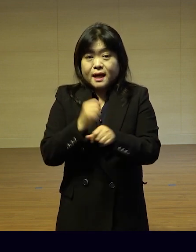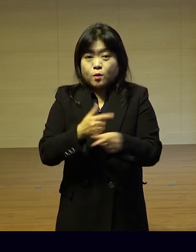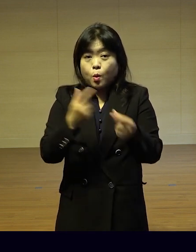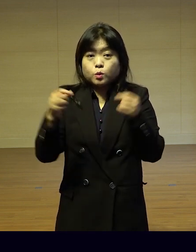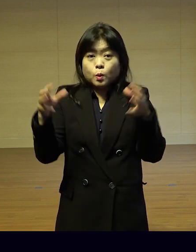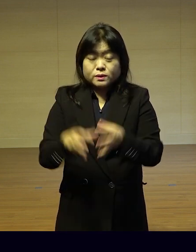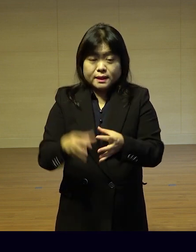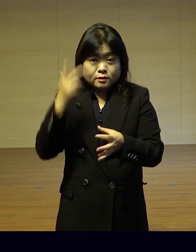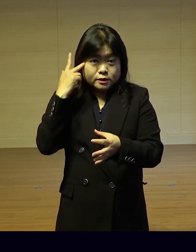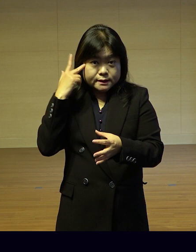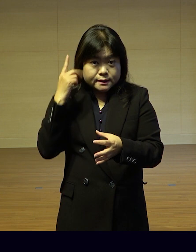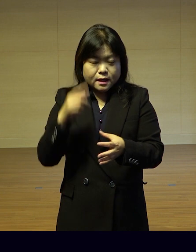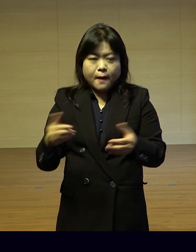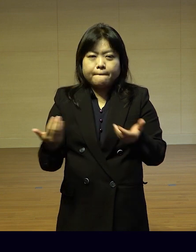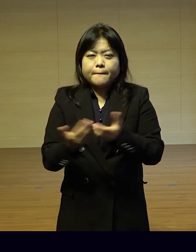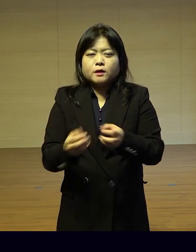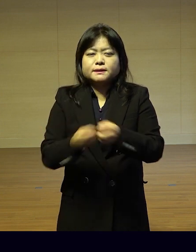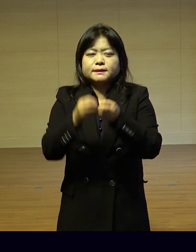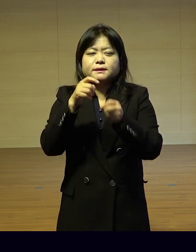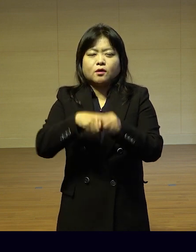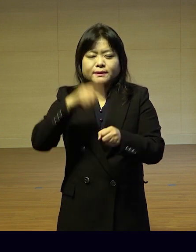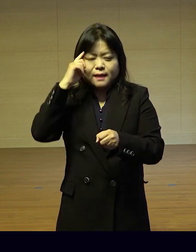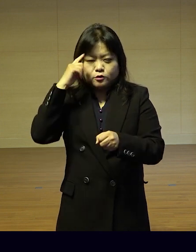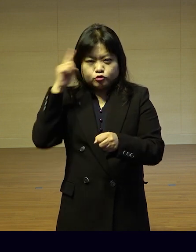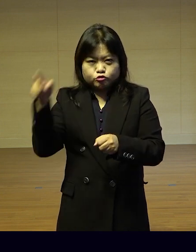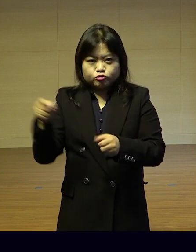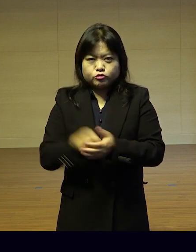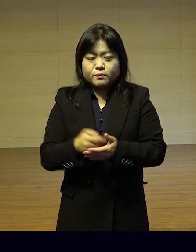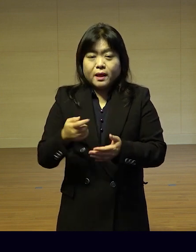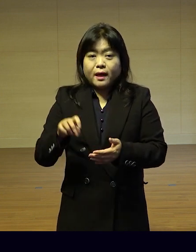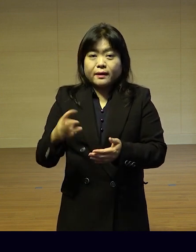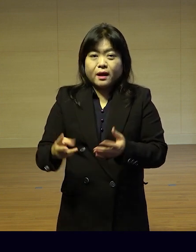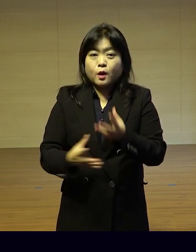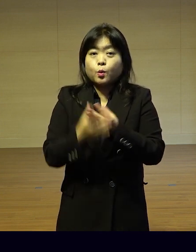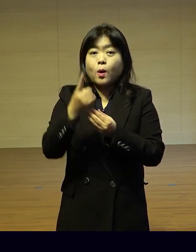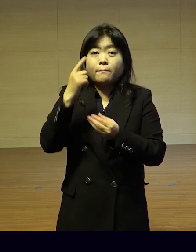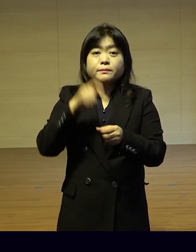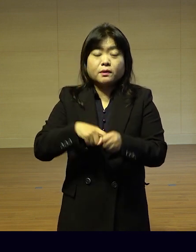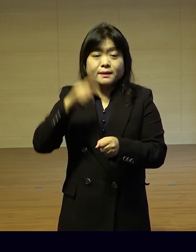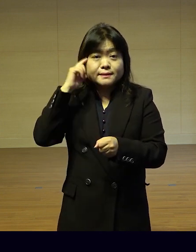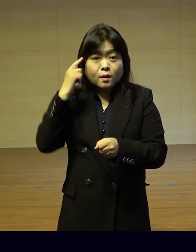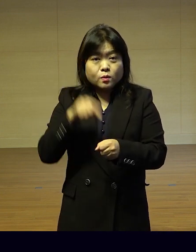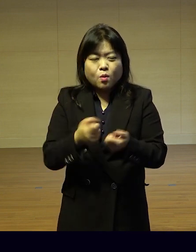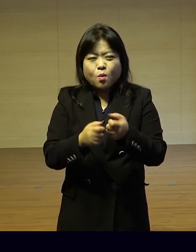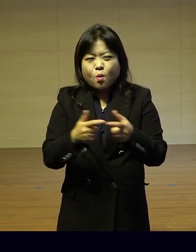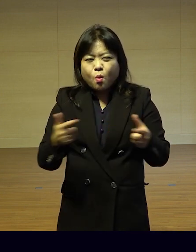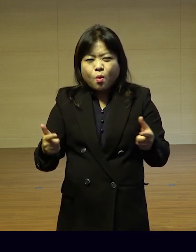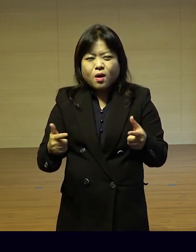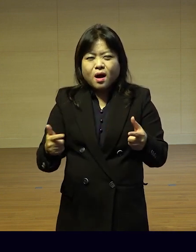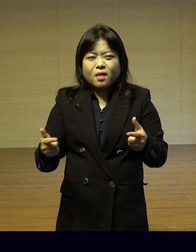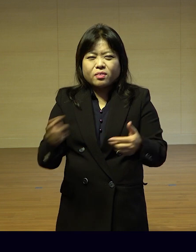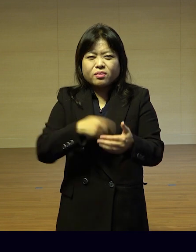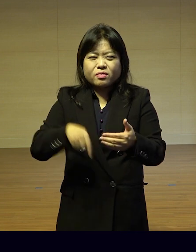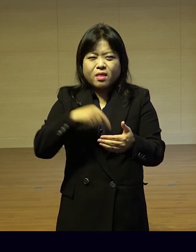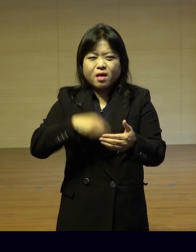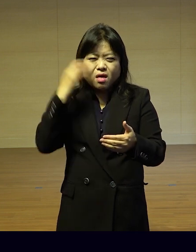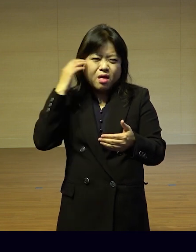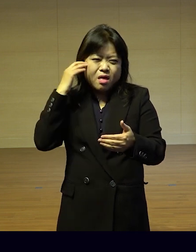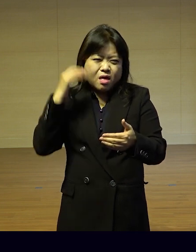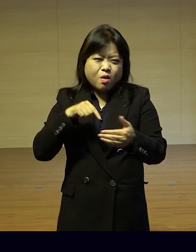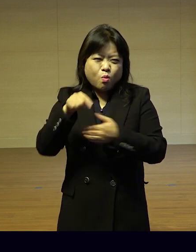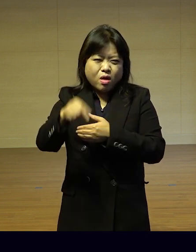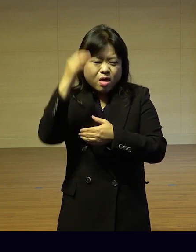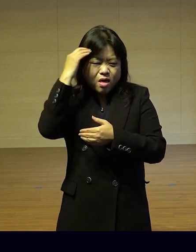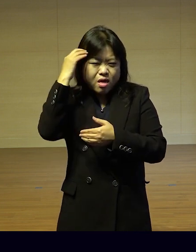변증적인 사유가 바로 그런 것이다. 헤겔이란 통합적인 사회는 온갖 내후 외환을 겪고 남북